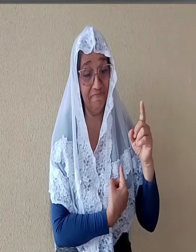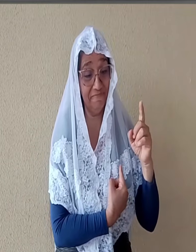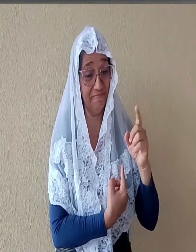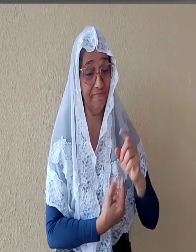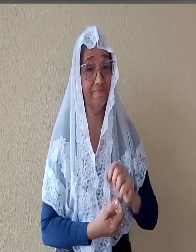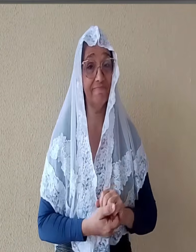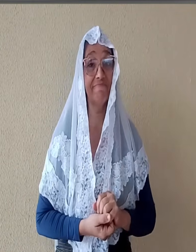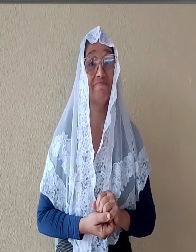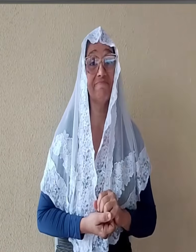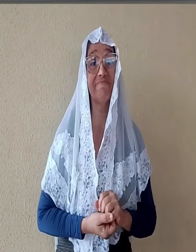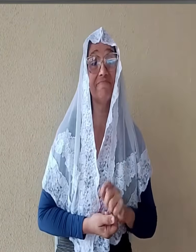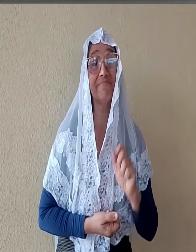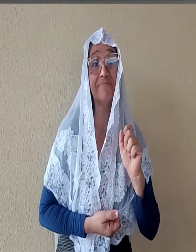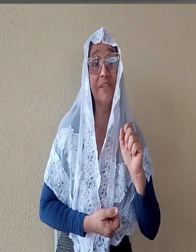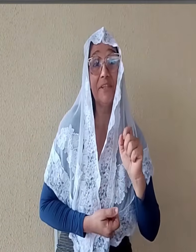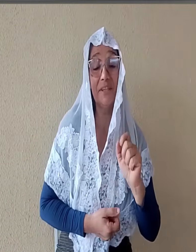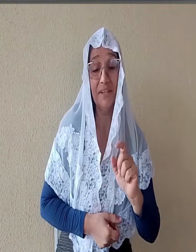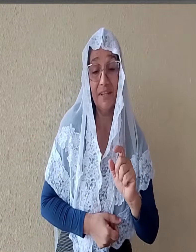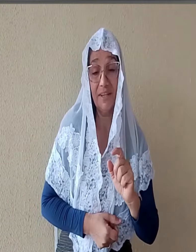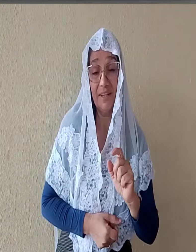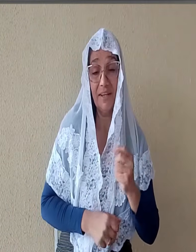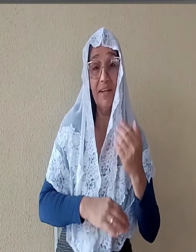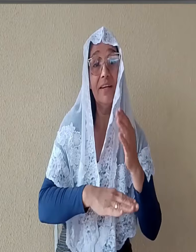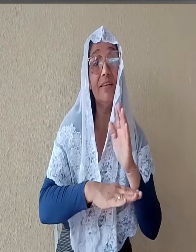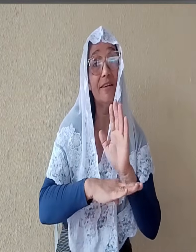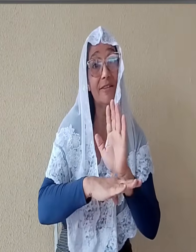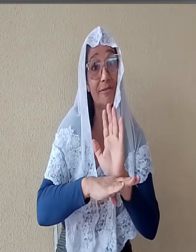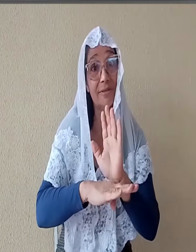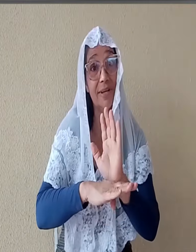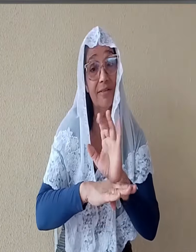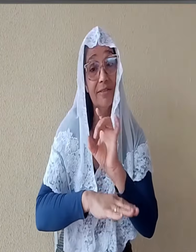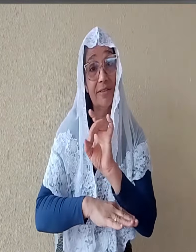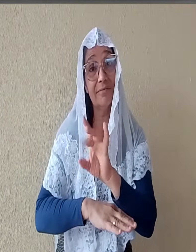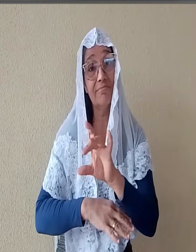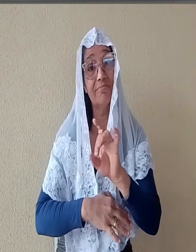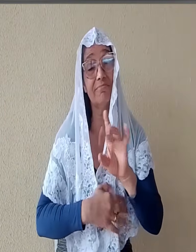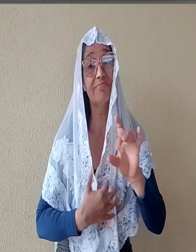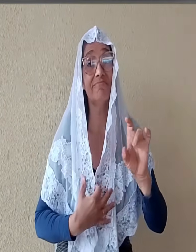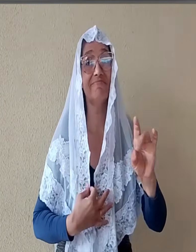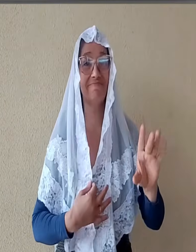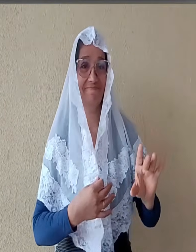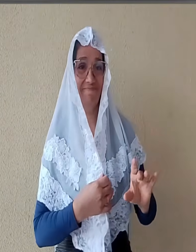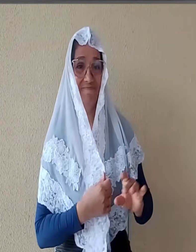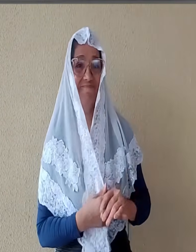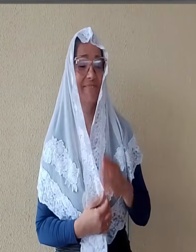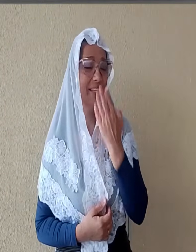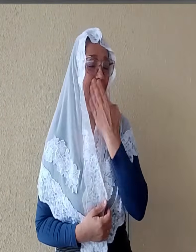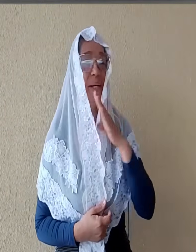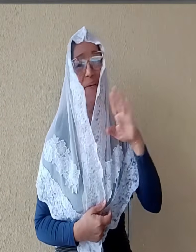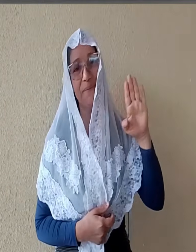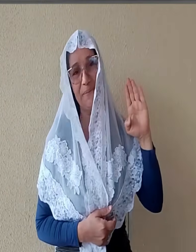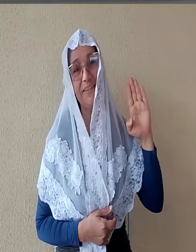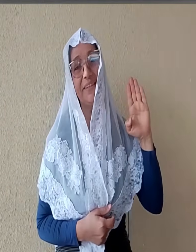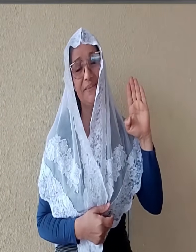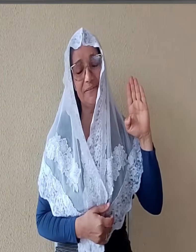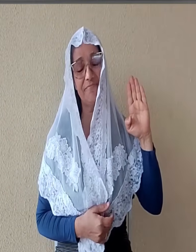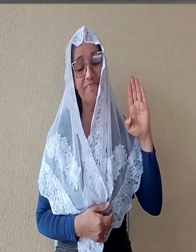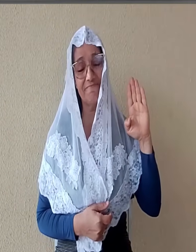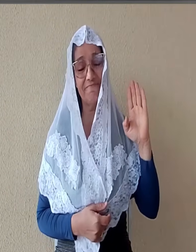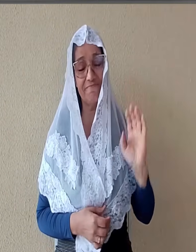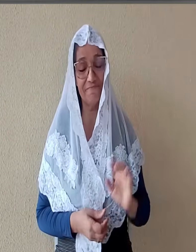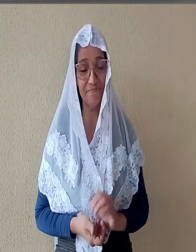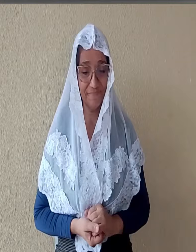porque se você não conseguir, bendito eu dou a minha palavra, bendito é o nome do Senhor. Então, irmão, por isso que fala